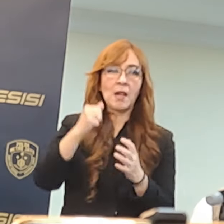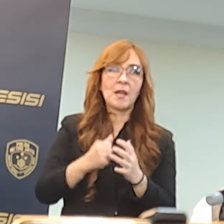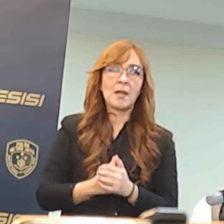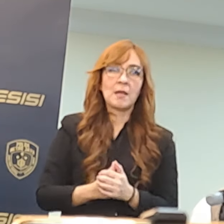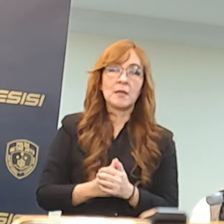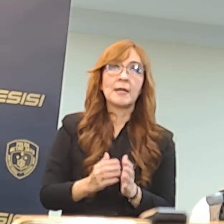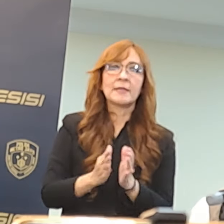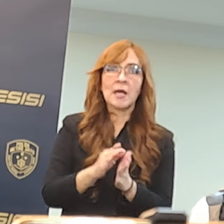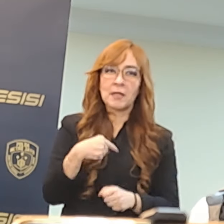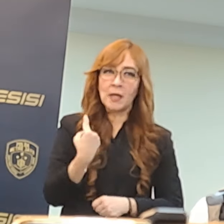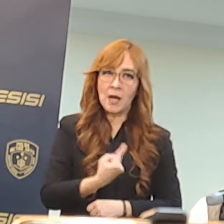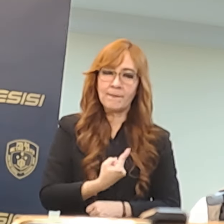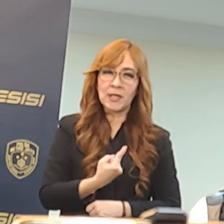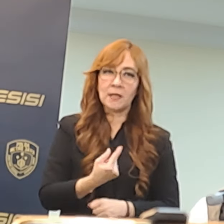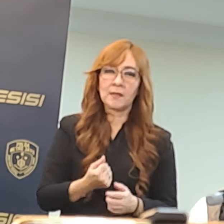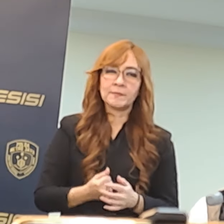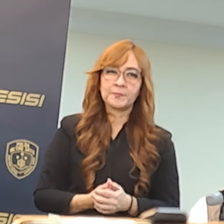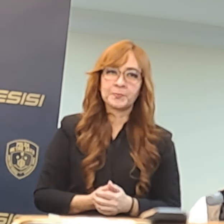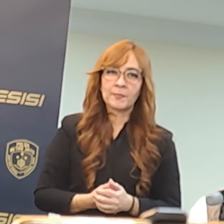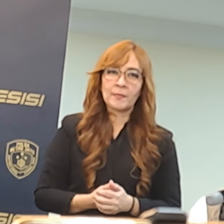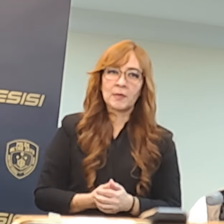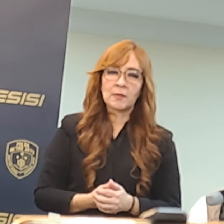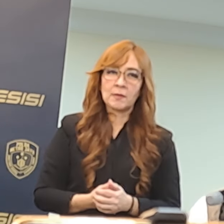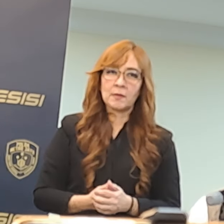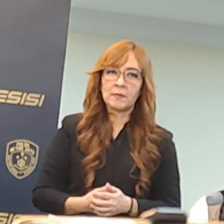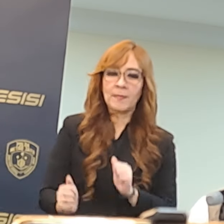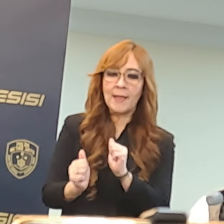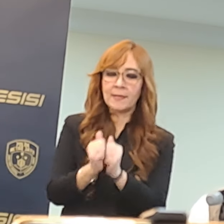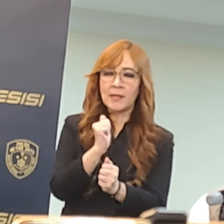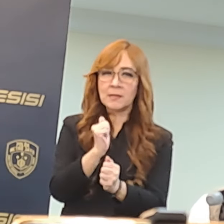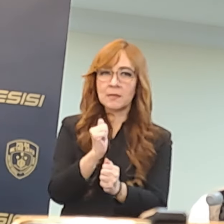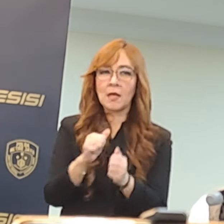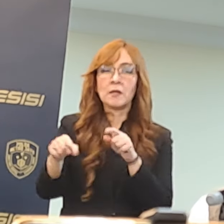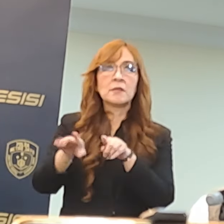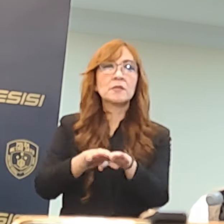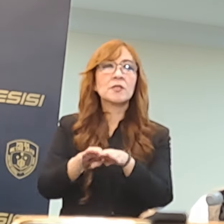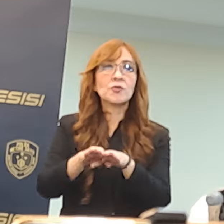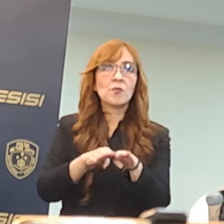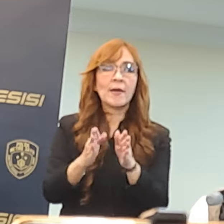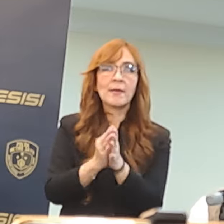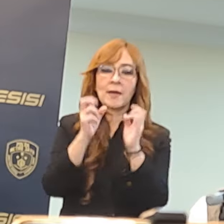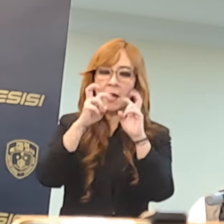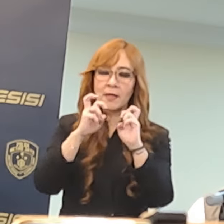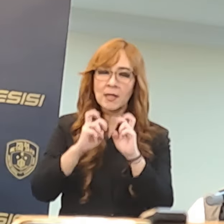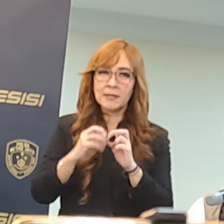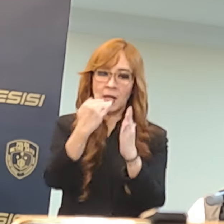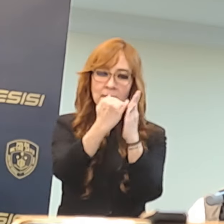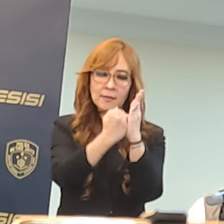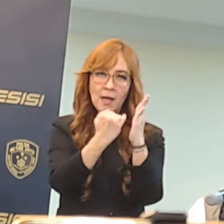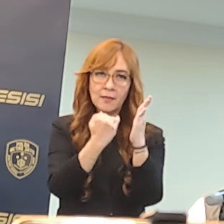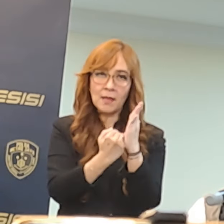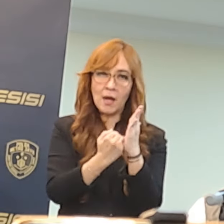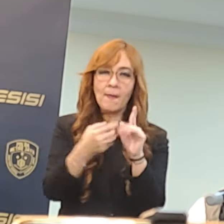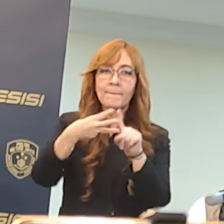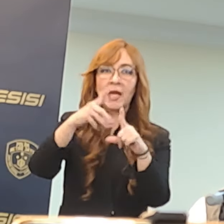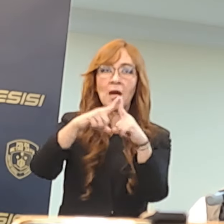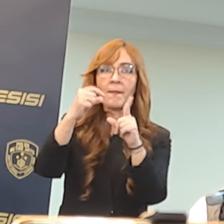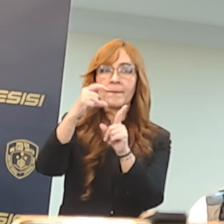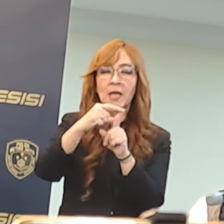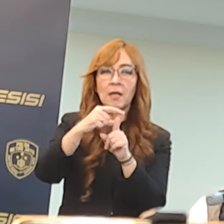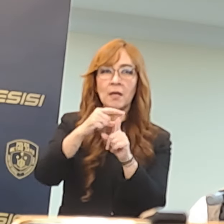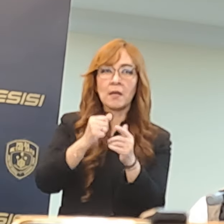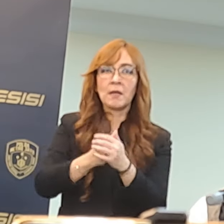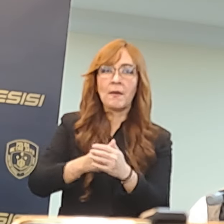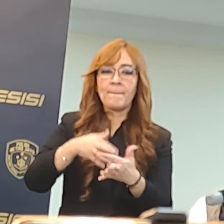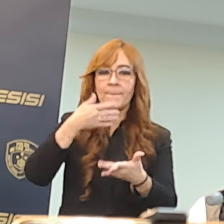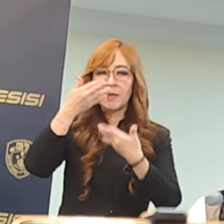kami mengadministrasikan tes psikologis yang relevan dan juga analisis data kolateral antara lain BAP,